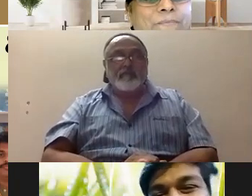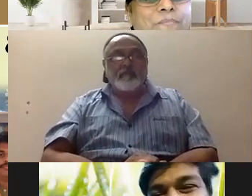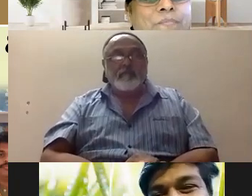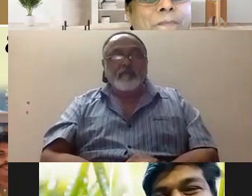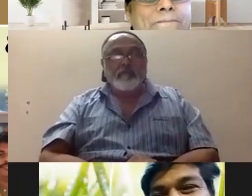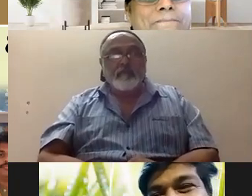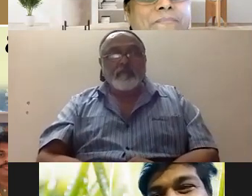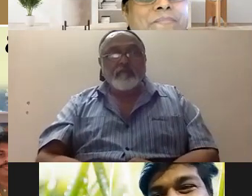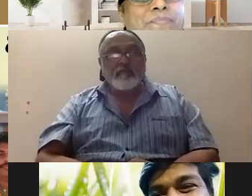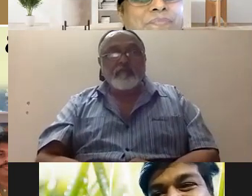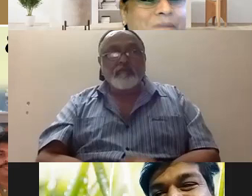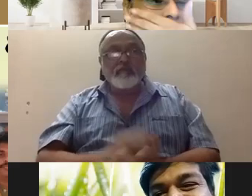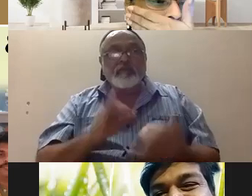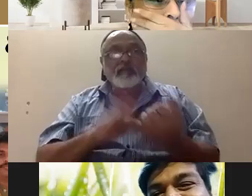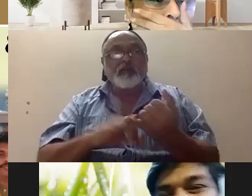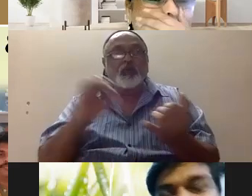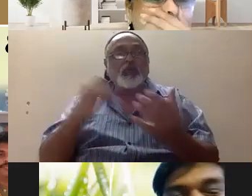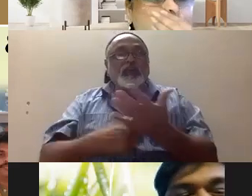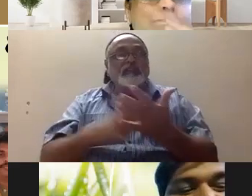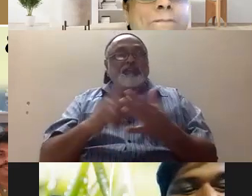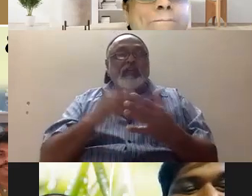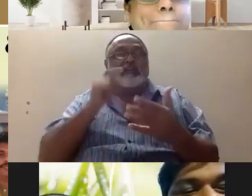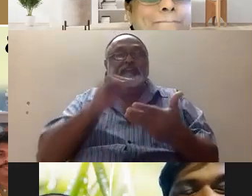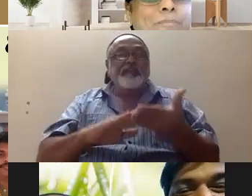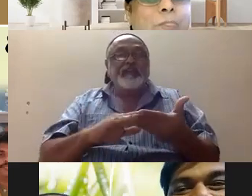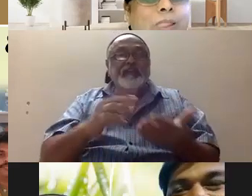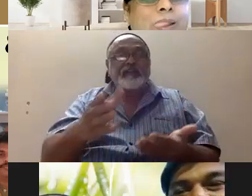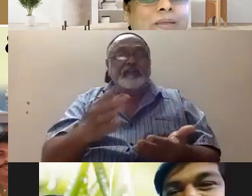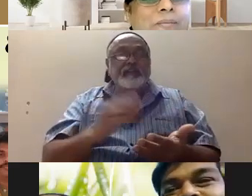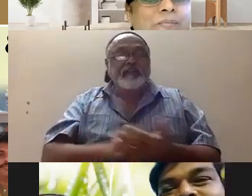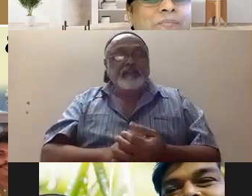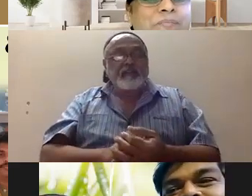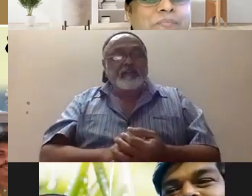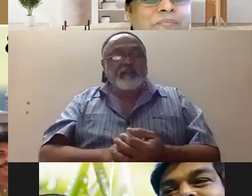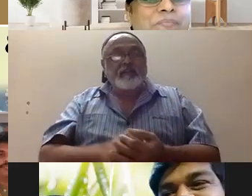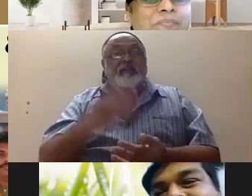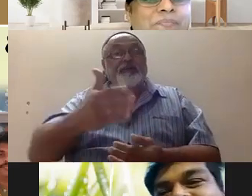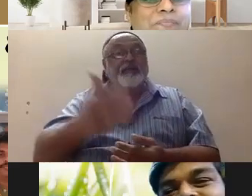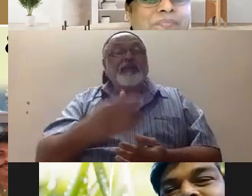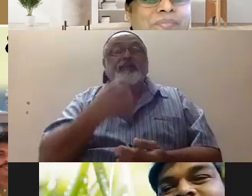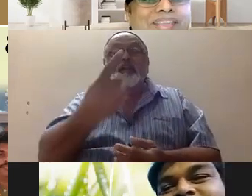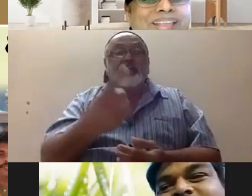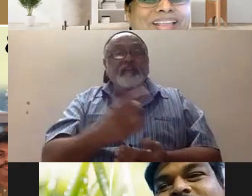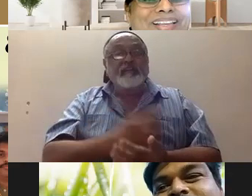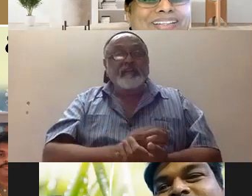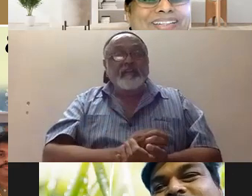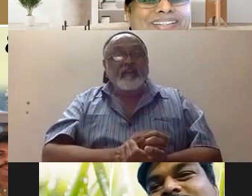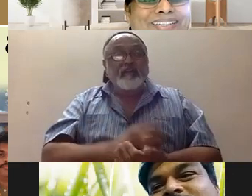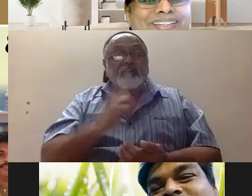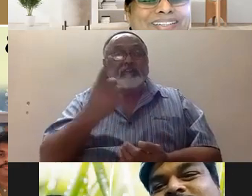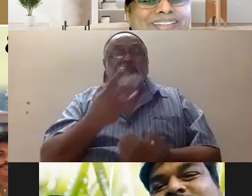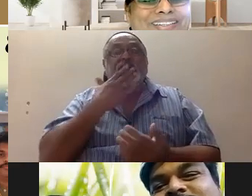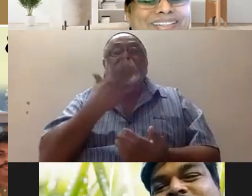सूरज इज माय हस्बैंड। जैसे आपको पता है इंट्रोडक्शन में बताया था, फर्स्ट ऑफ ऑल थैंक यू मैम फॉर गिविंग